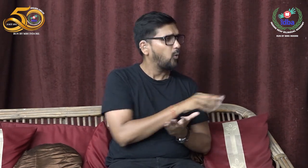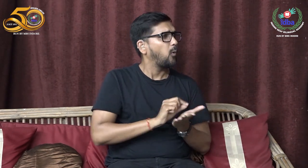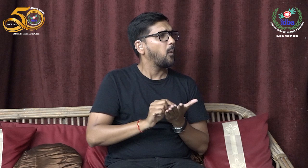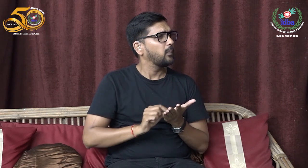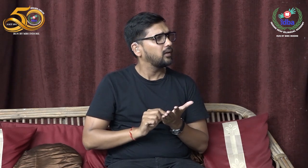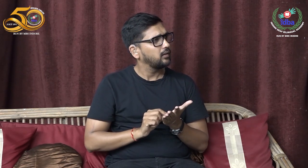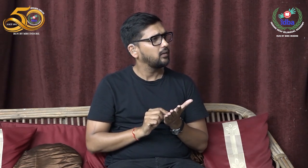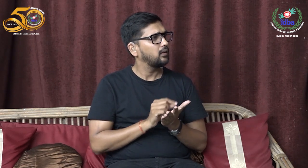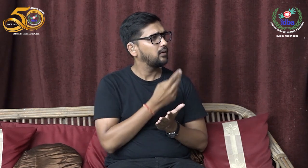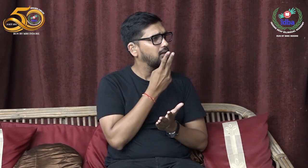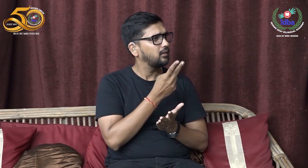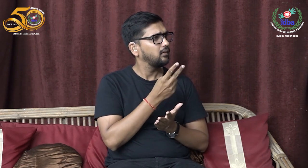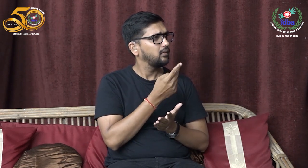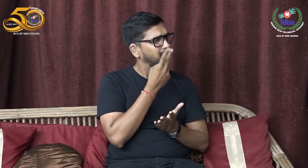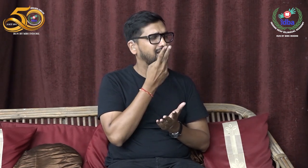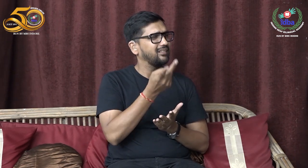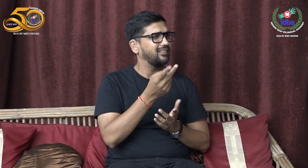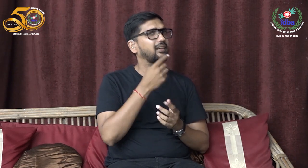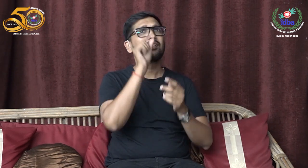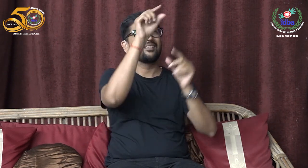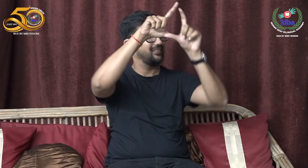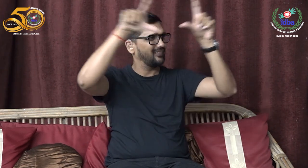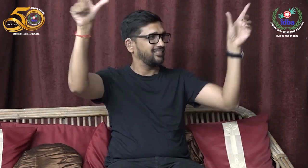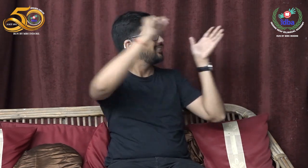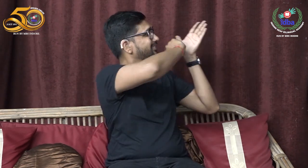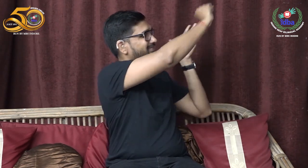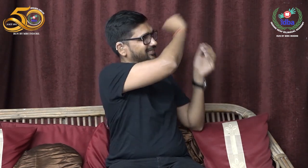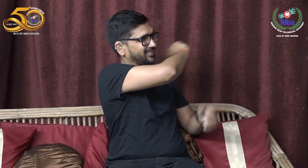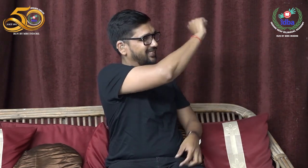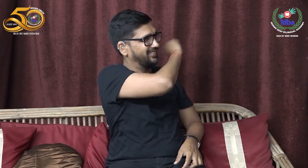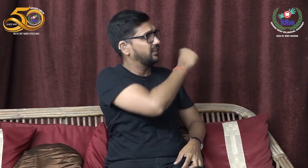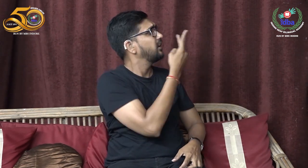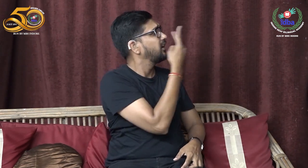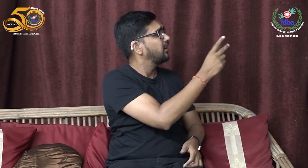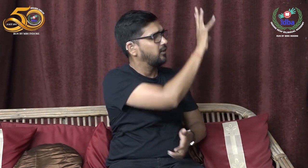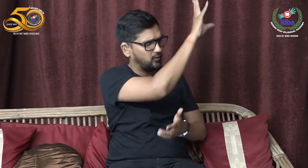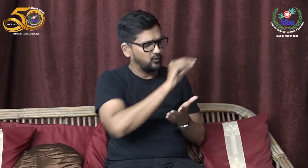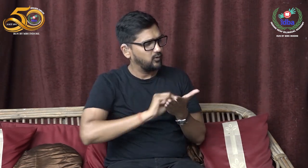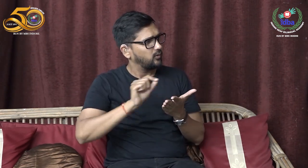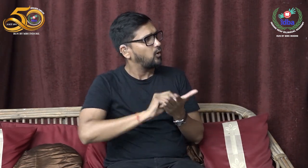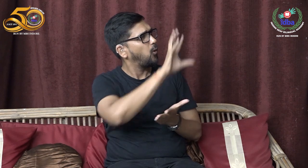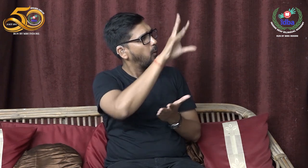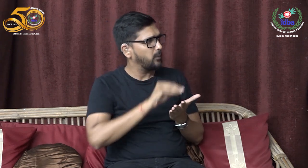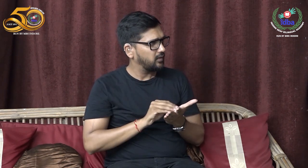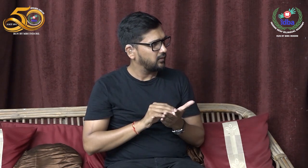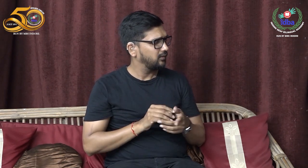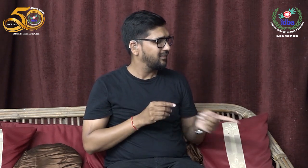कुछ समझ नहीं आता था। मैं केवल जो फ्रेंड से कॉपी करता था, वो जो लिखते थे बोर्ड पे कुछ लिखा है और टीचर कुछ सिखा रही है तो बस वो चीज़ मैं कॉपी